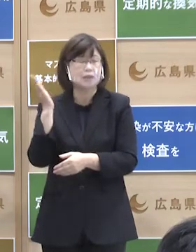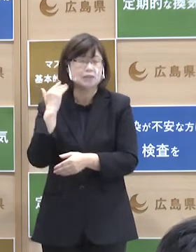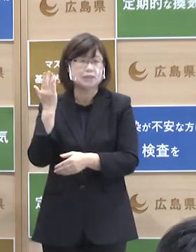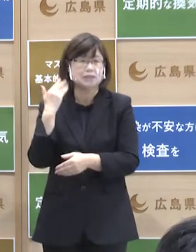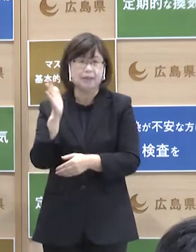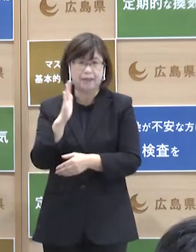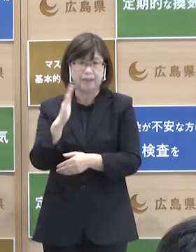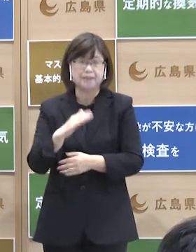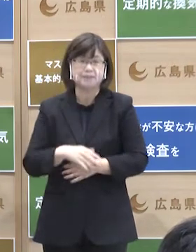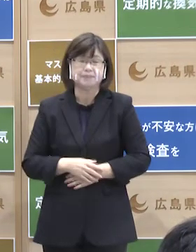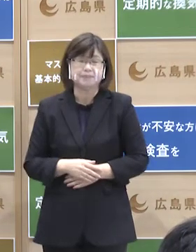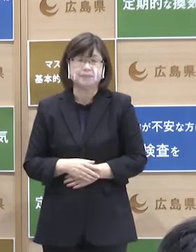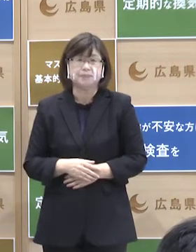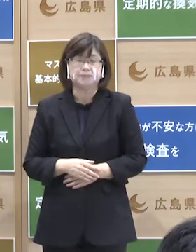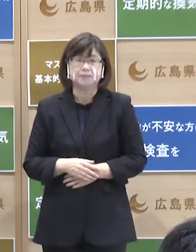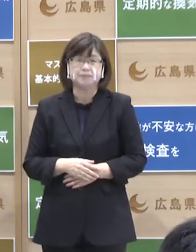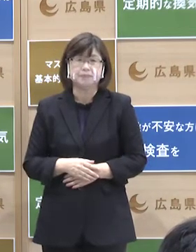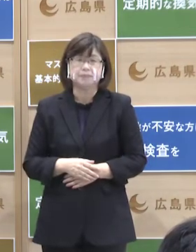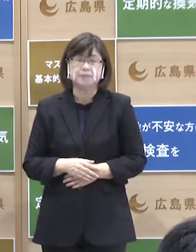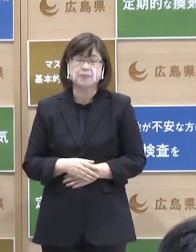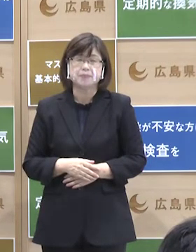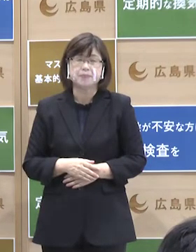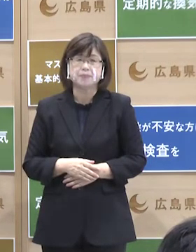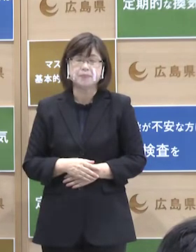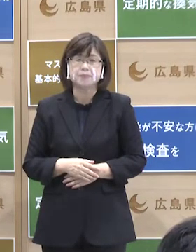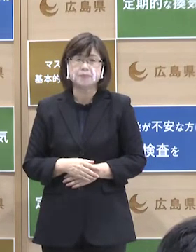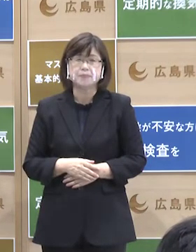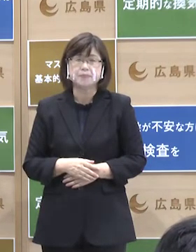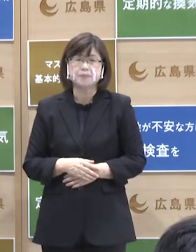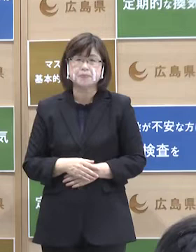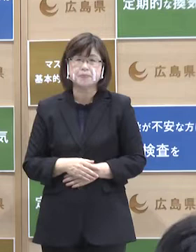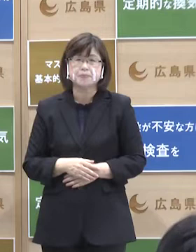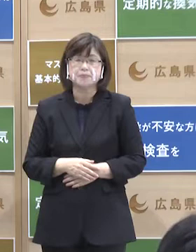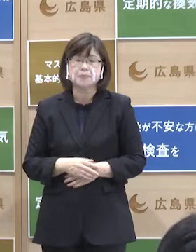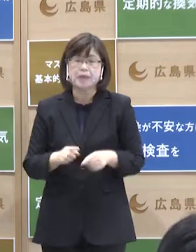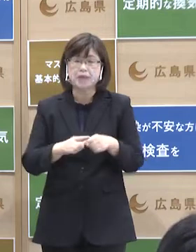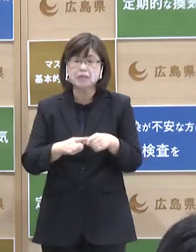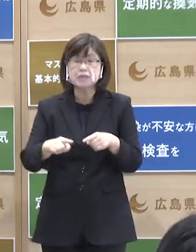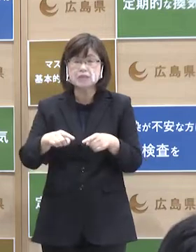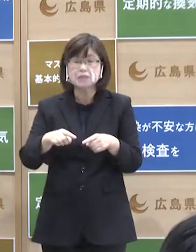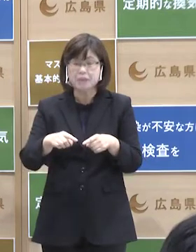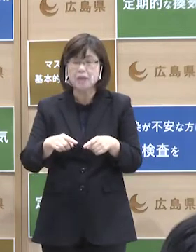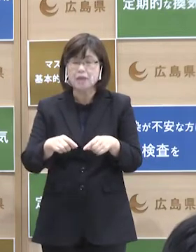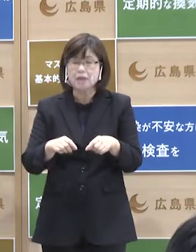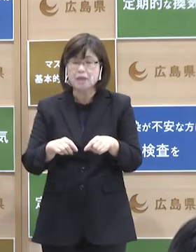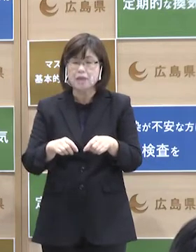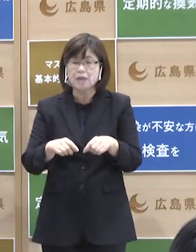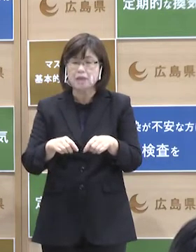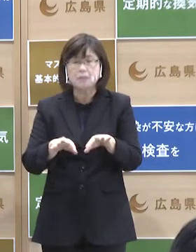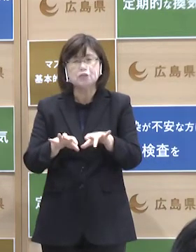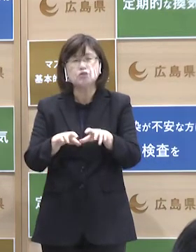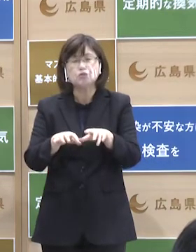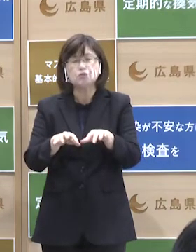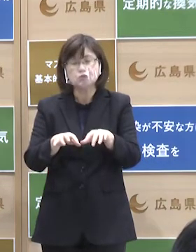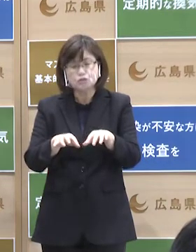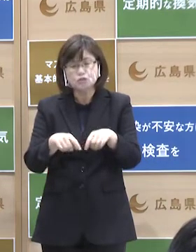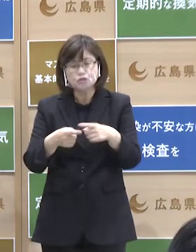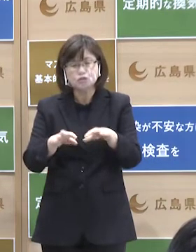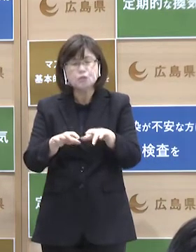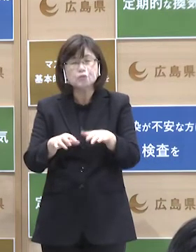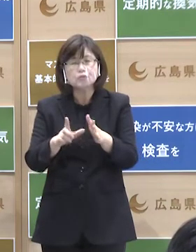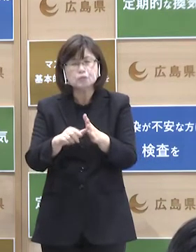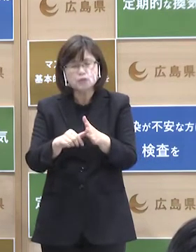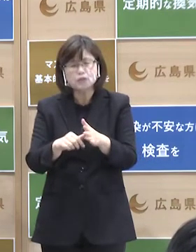ていません。一部この、入力するところが変わったりとかしているところが一部あって、それ